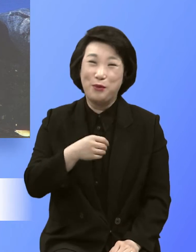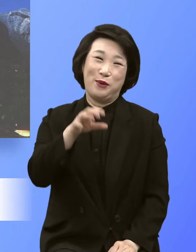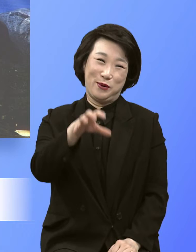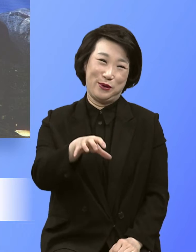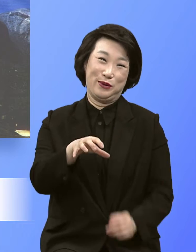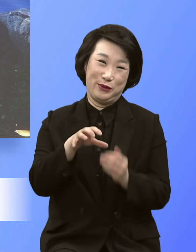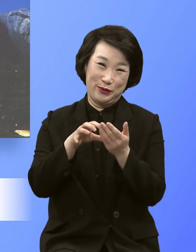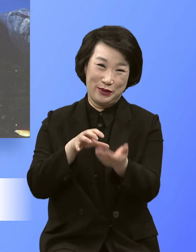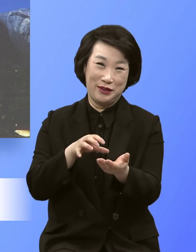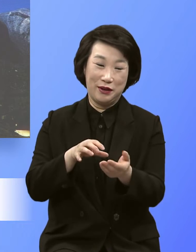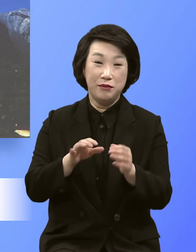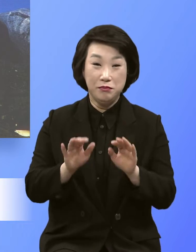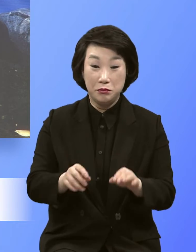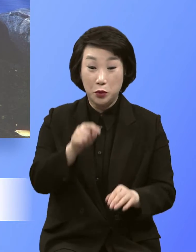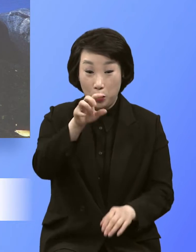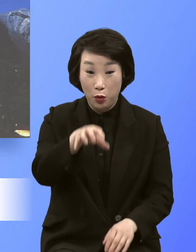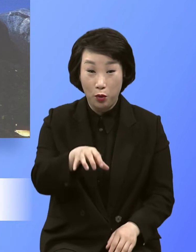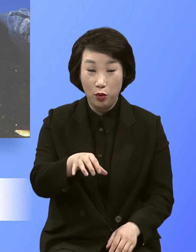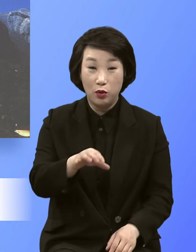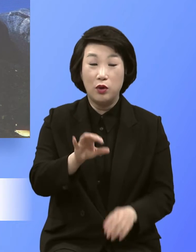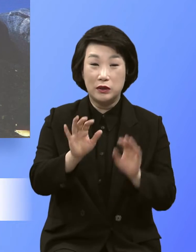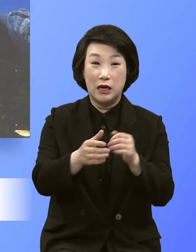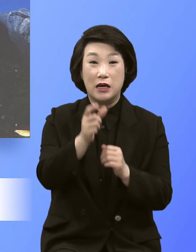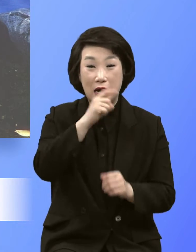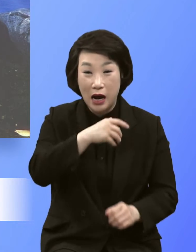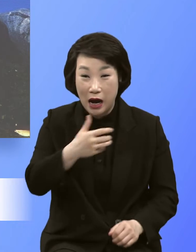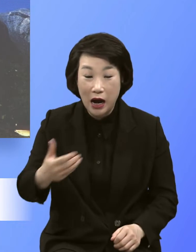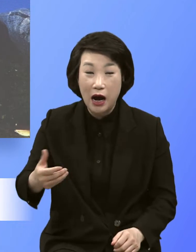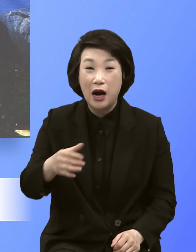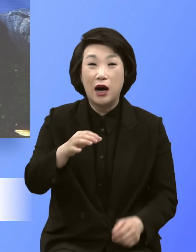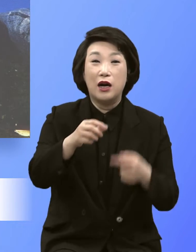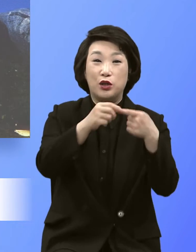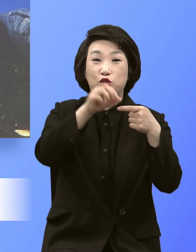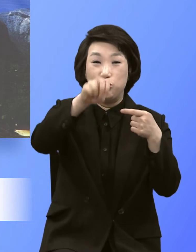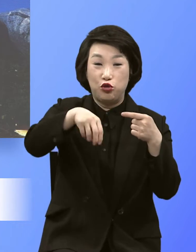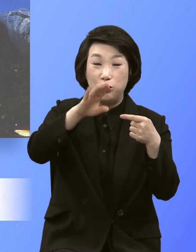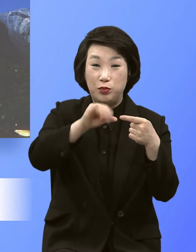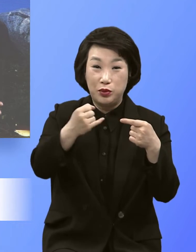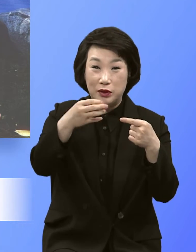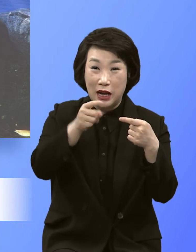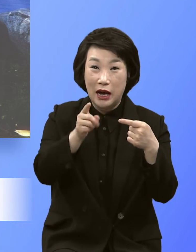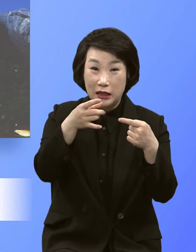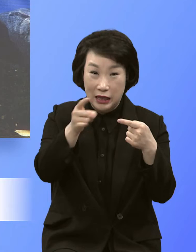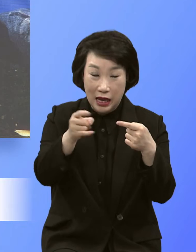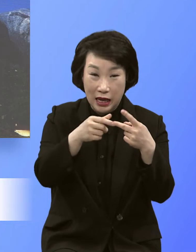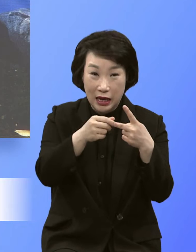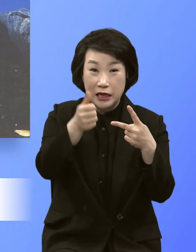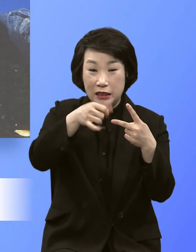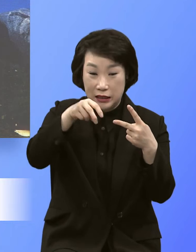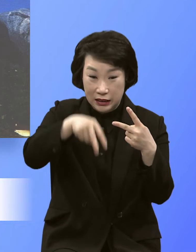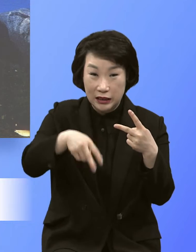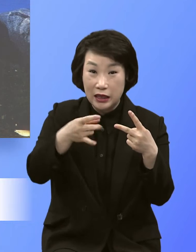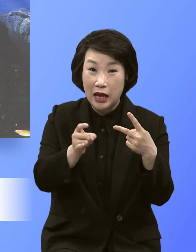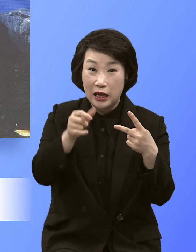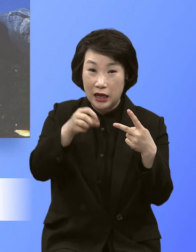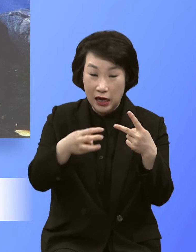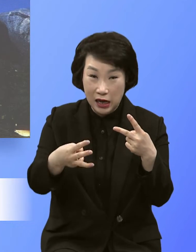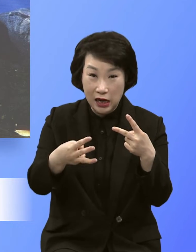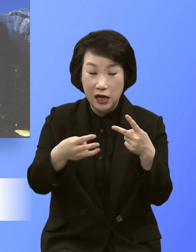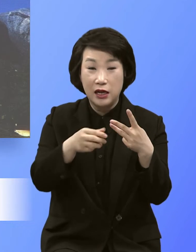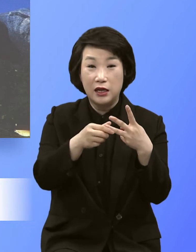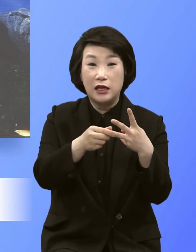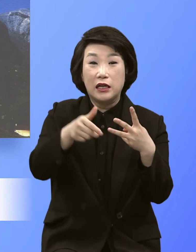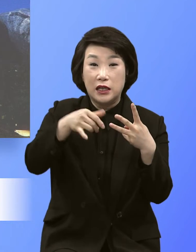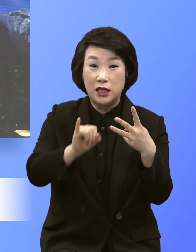곳이야. 거기는 유브라데스 강이 흘러 헷되기라는 강이 흘러